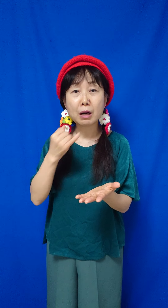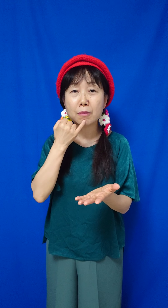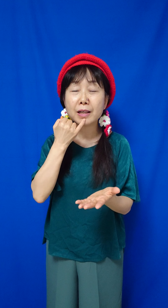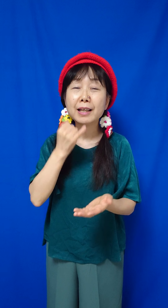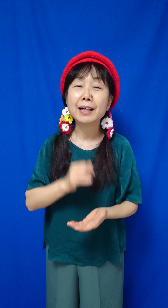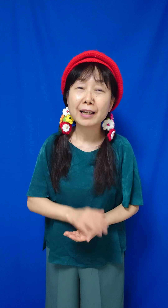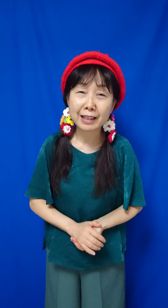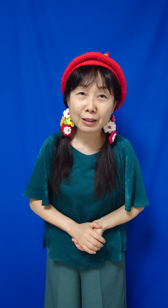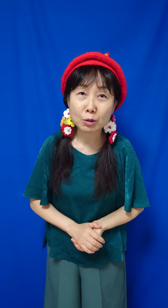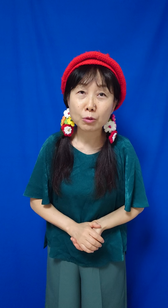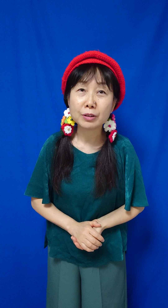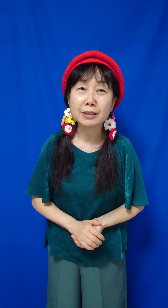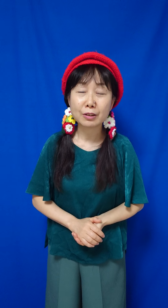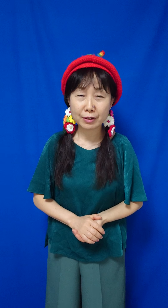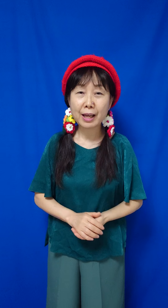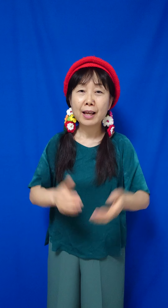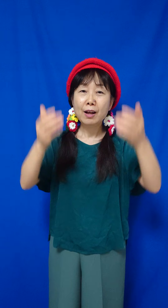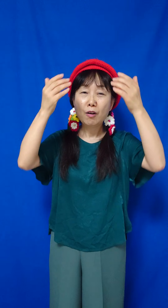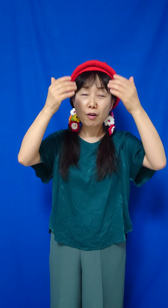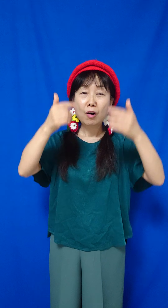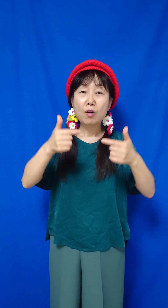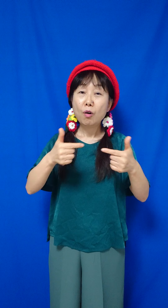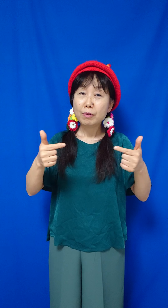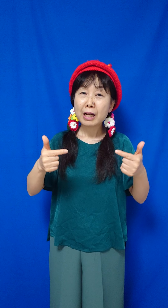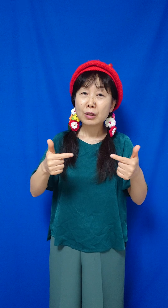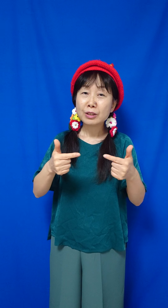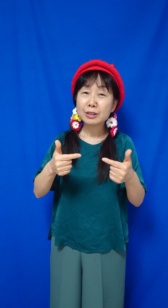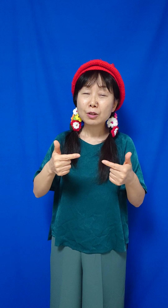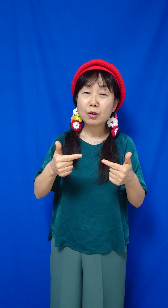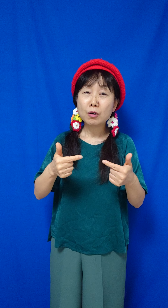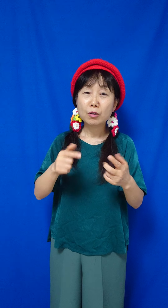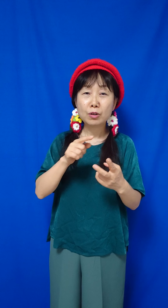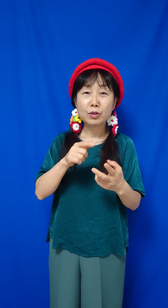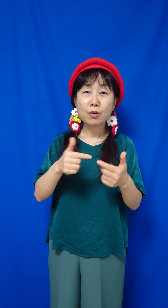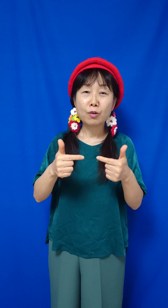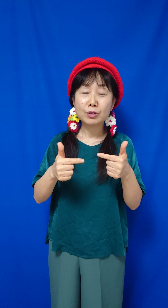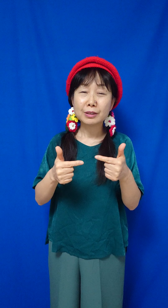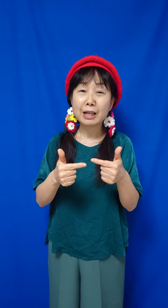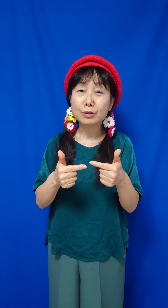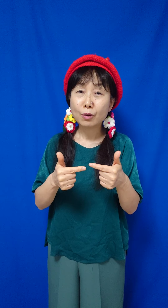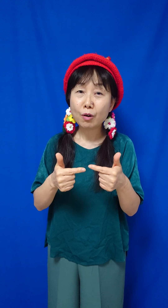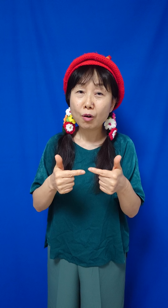わないかなと思うんですけどね。一応両方使うと